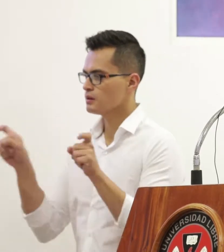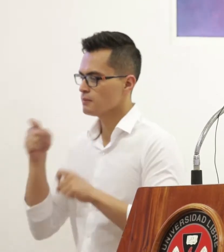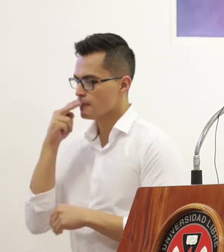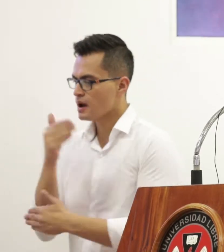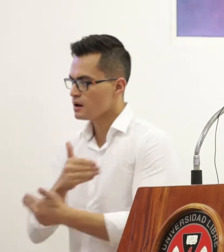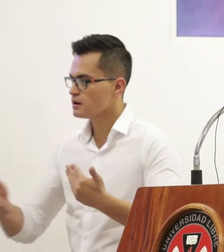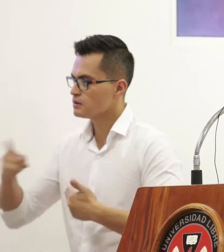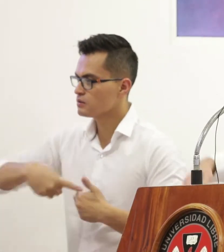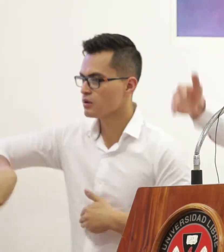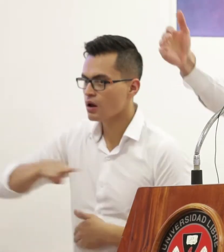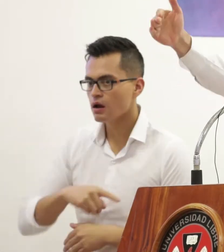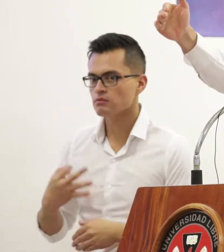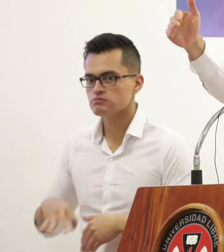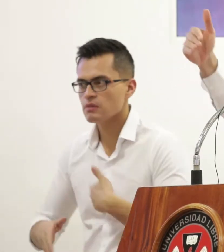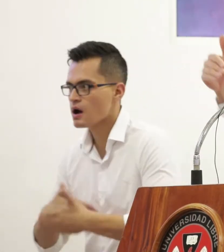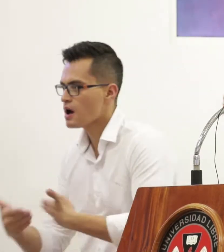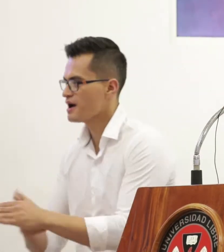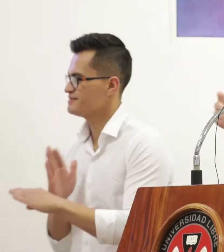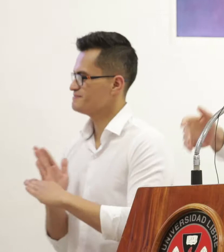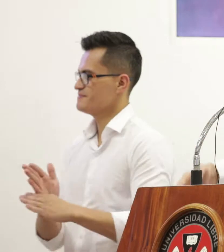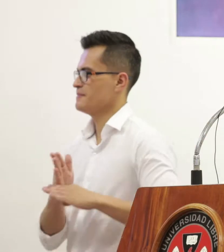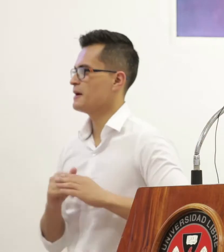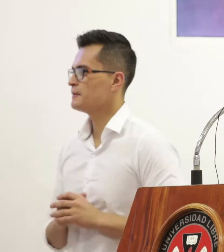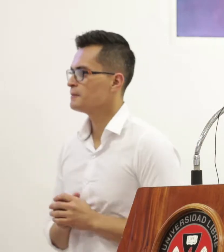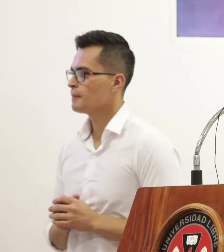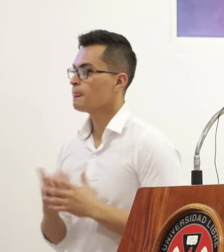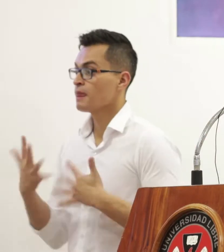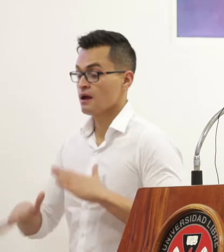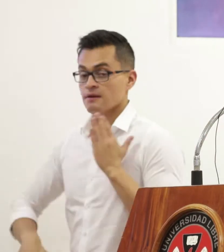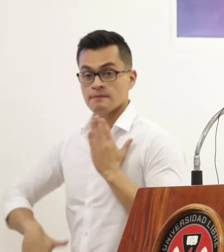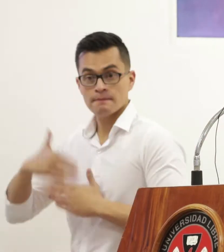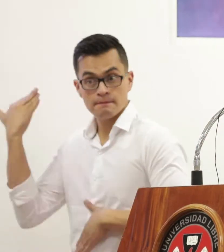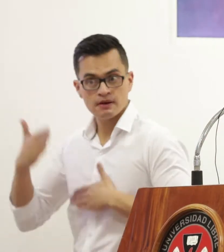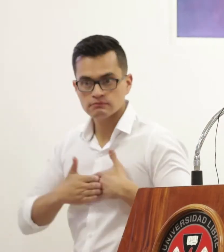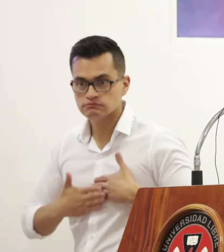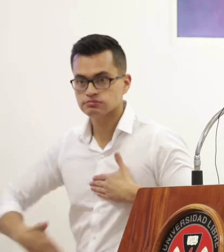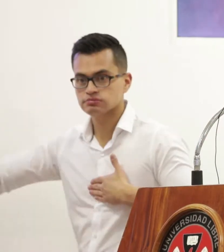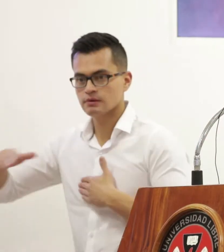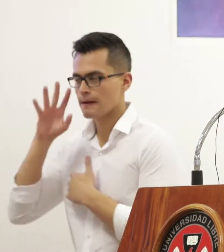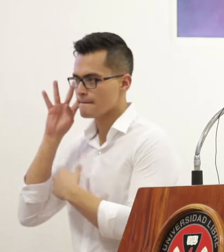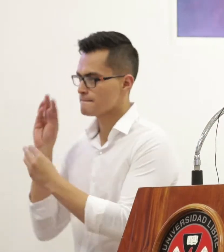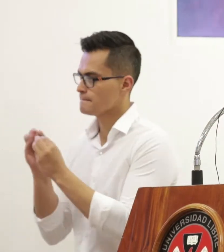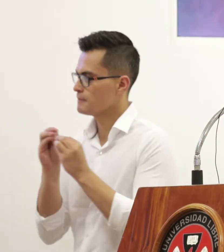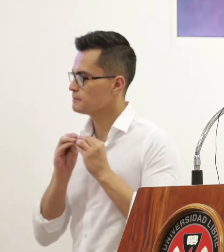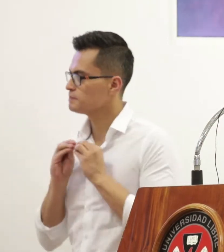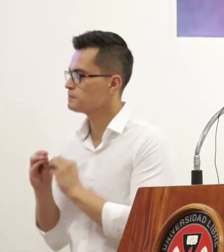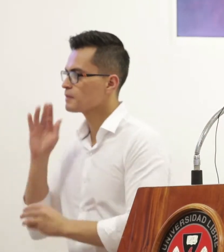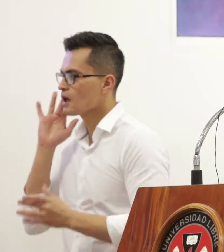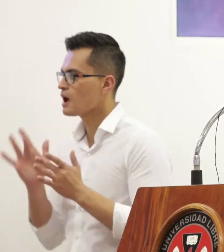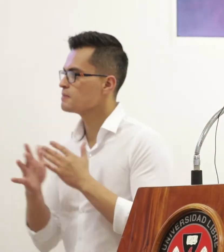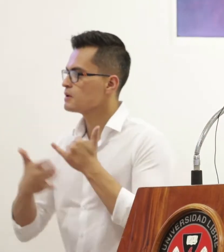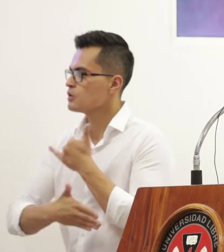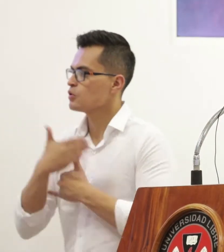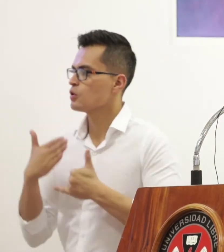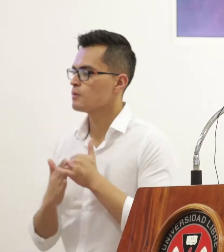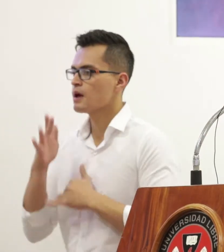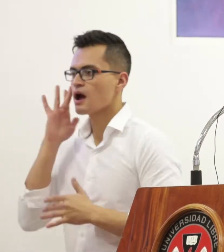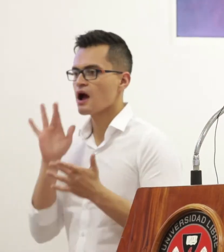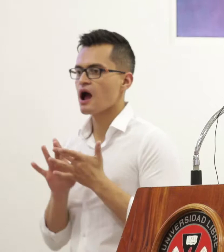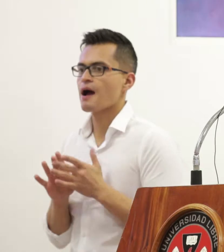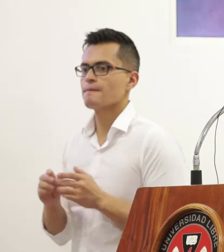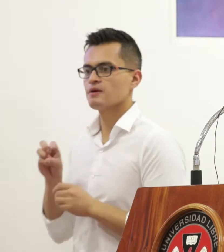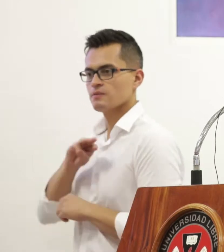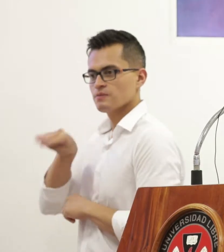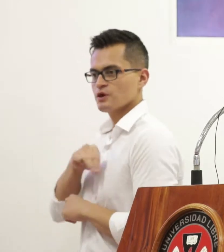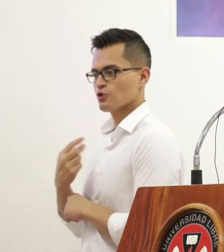partir de ahí hemos construido pactos a lo largo y ancho de todo el país, en la línea de lo que hizo el gobierno el miércoles de